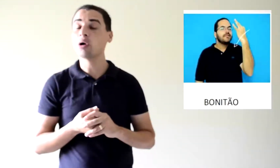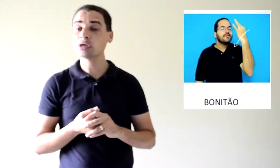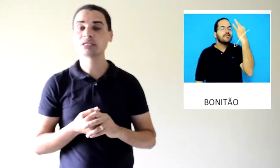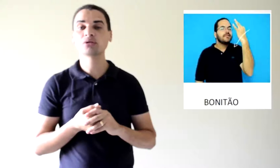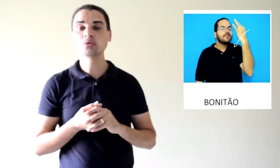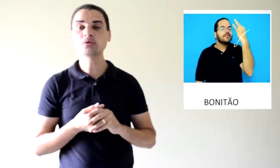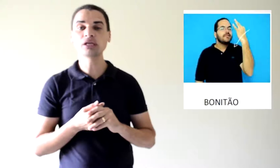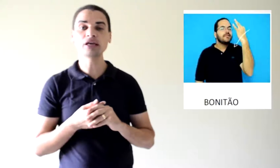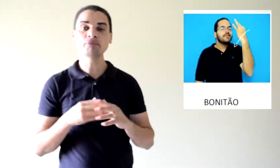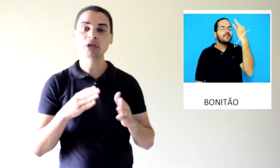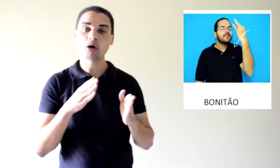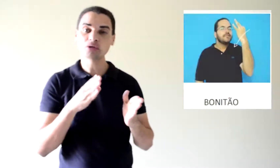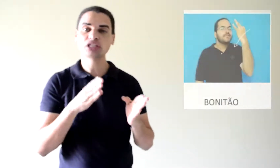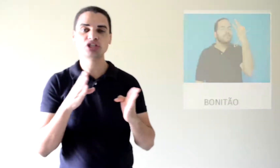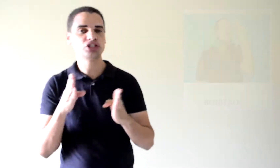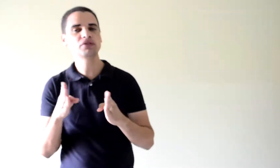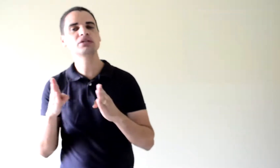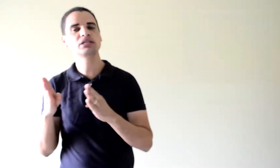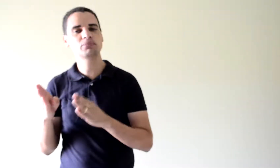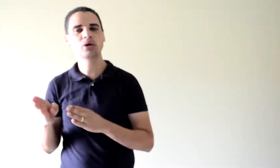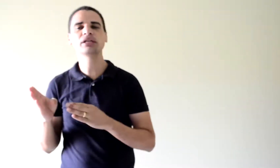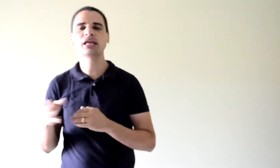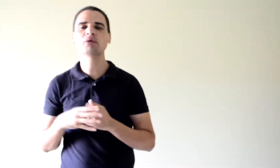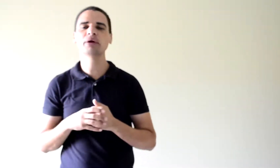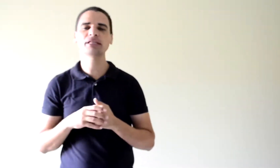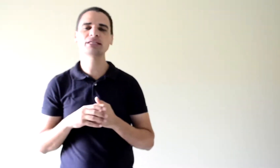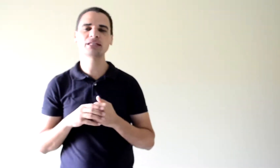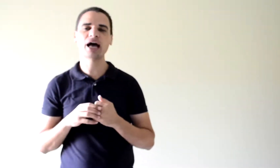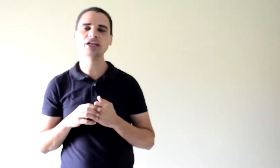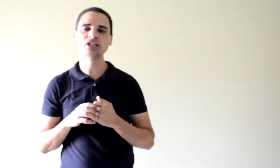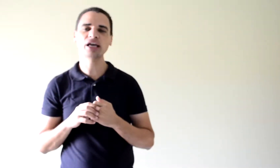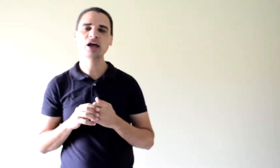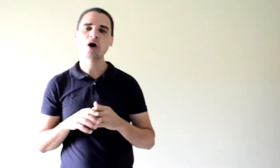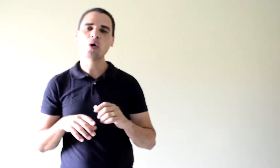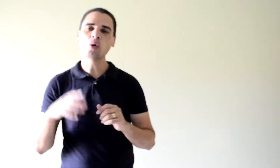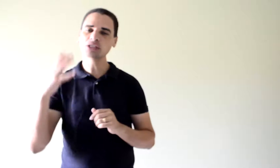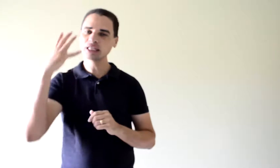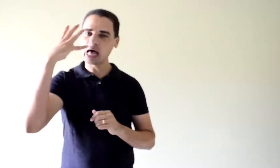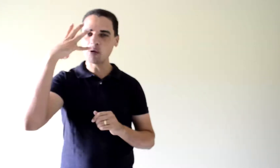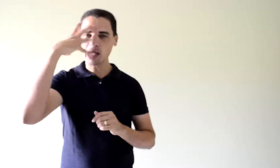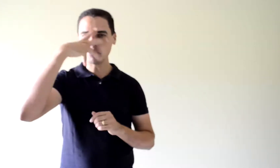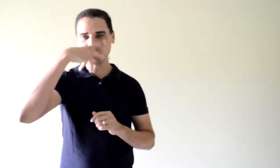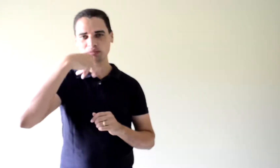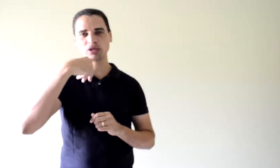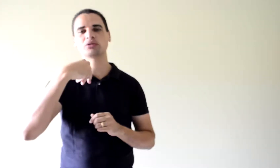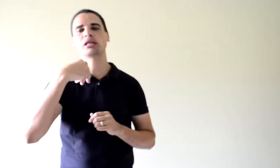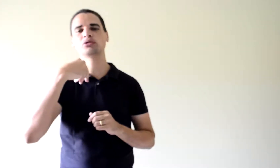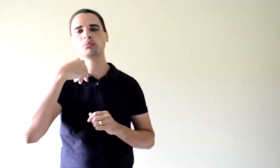mostra tudo que os adjetivos eles podem ter uma intensidade, né? O sinal é o mesmo, que é o sinal de